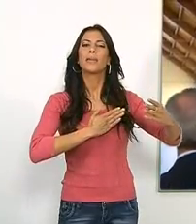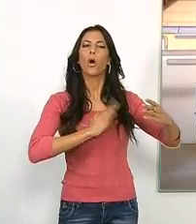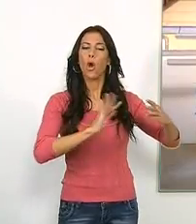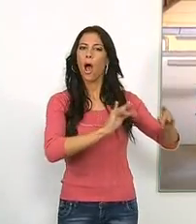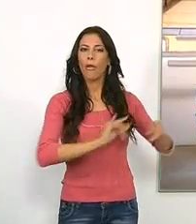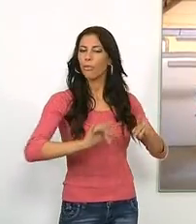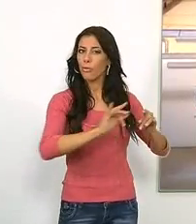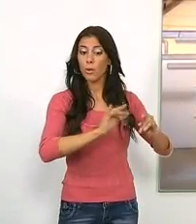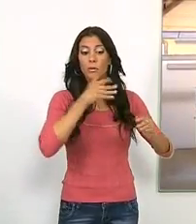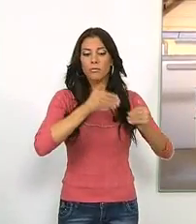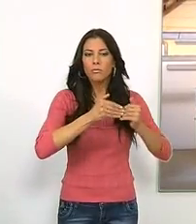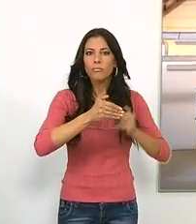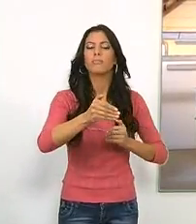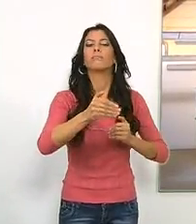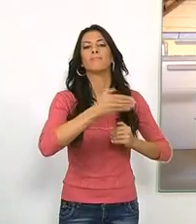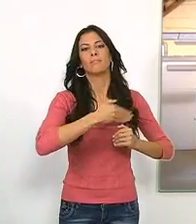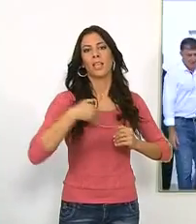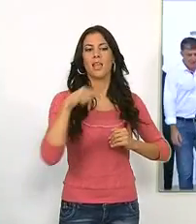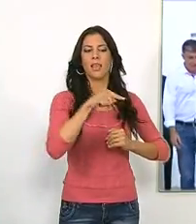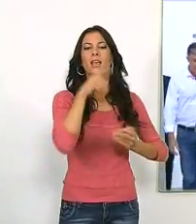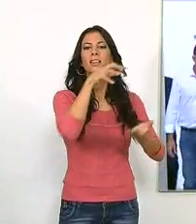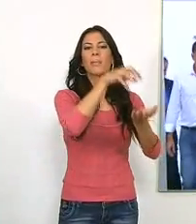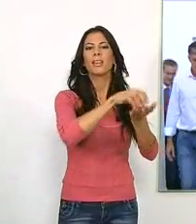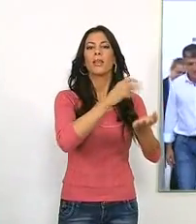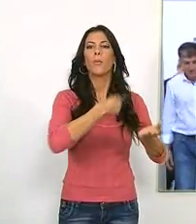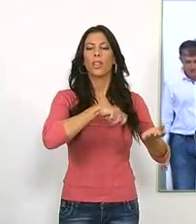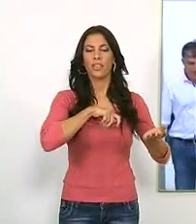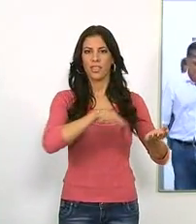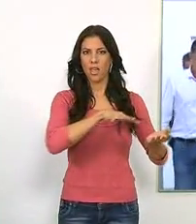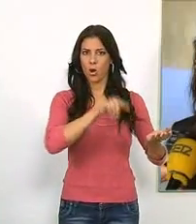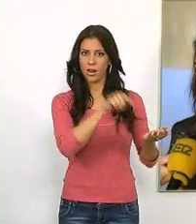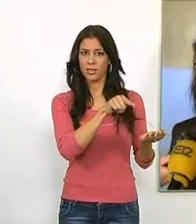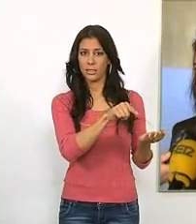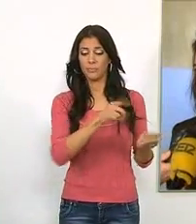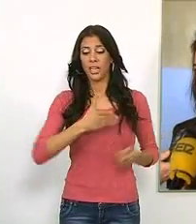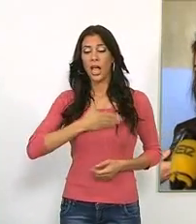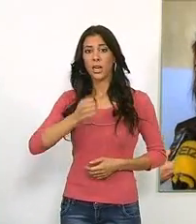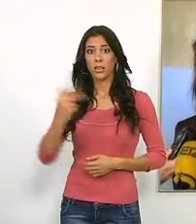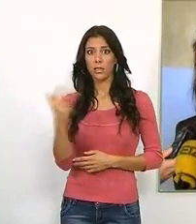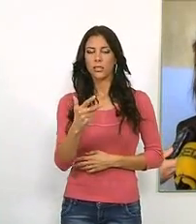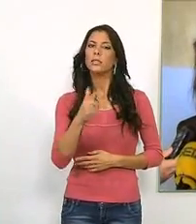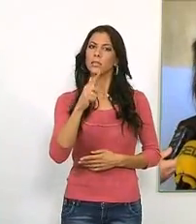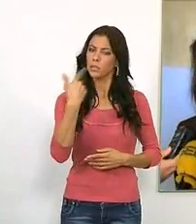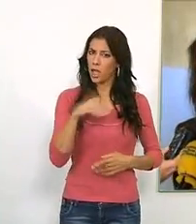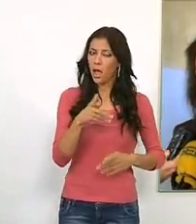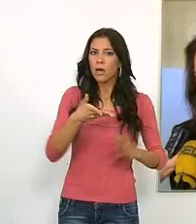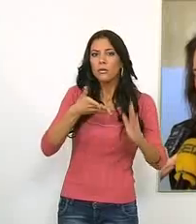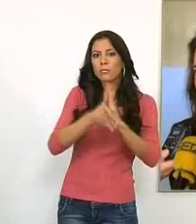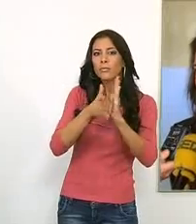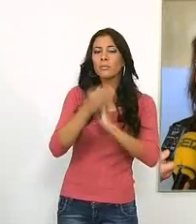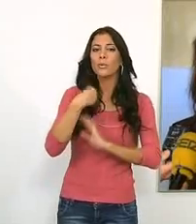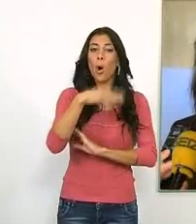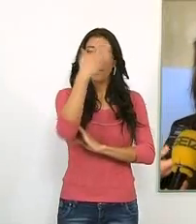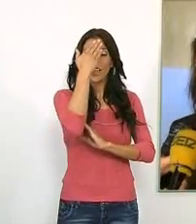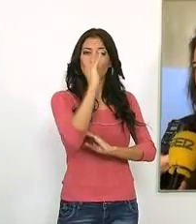azucarero y que Próximamente albergará las dependencias de la policía local la alcaldesa ya había anunciado el día del